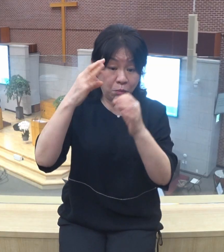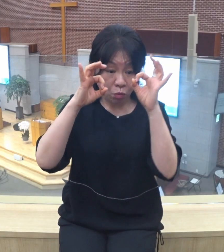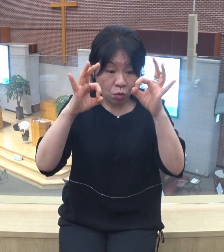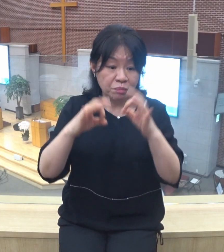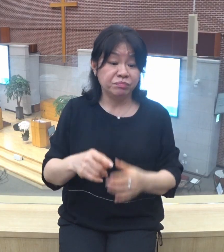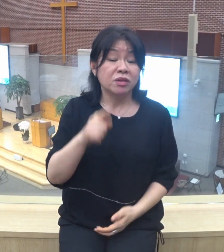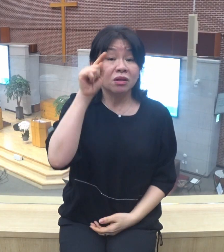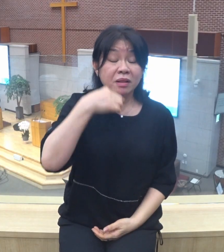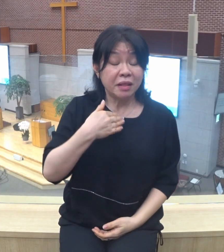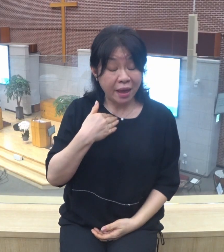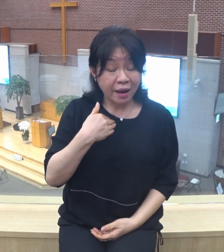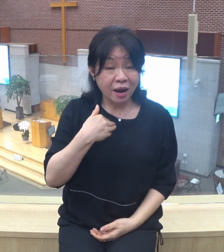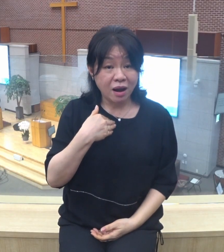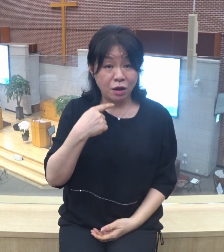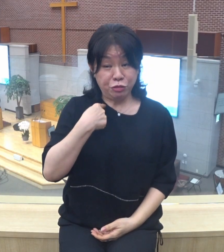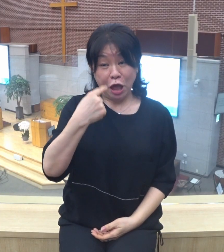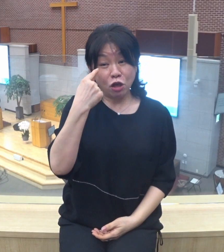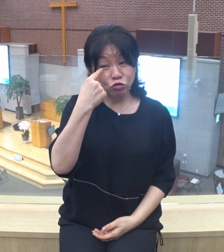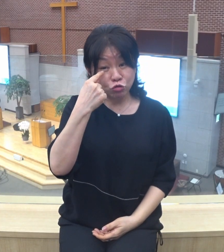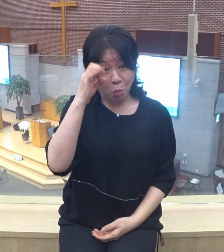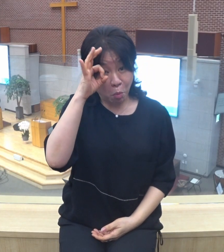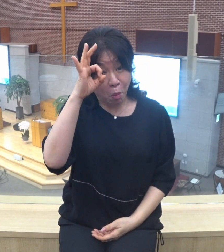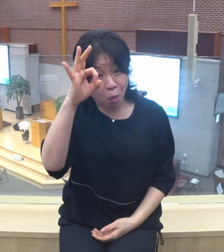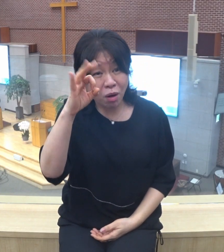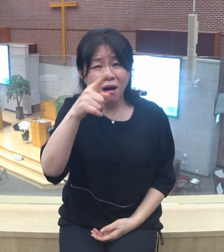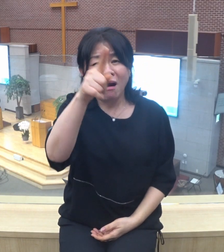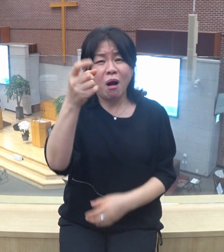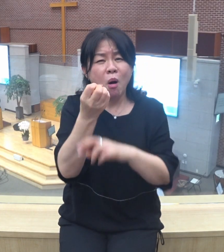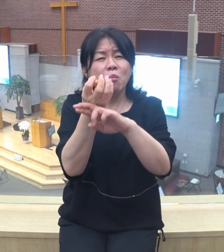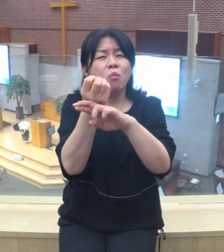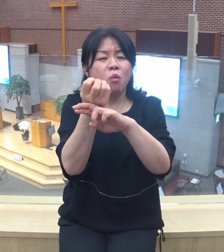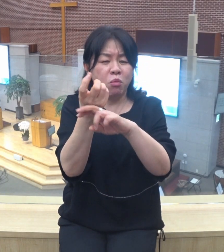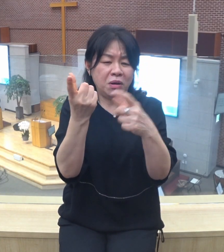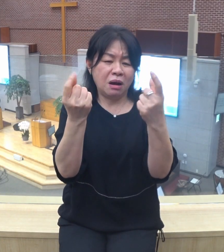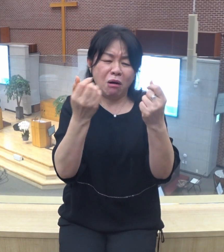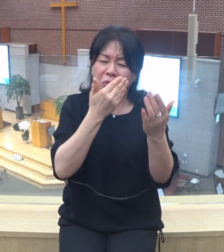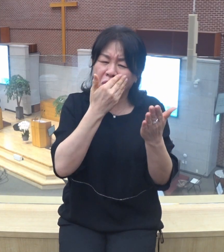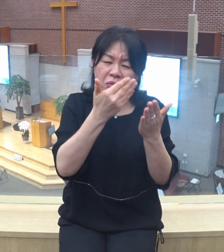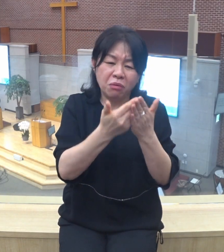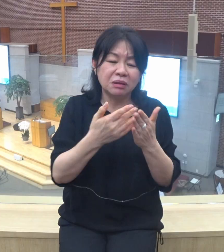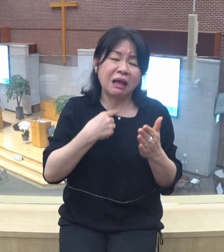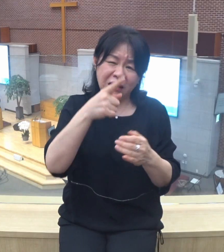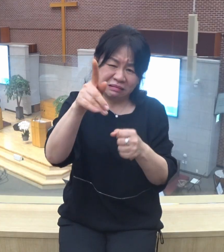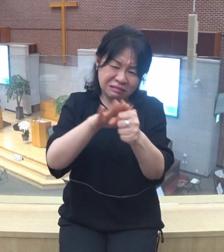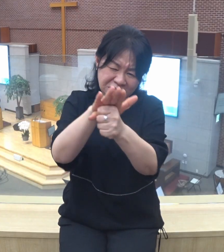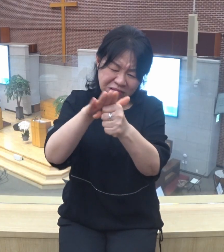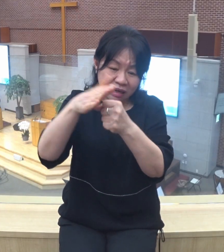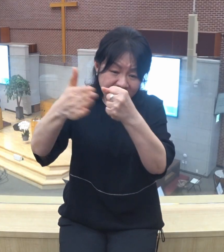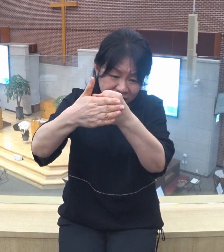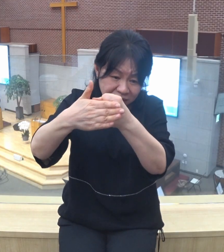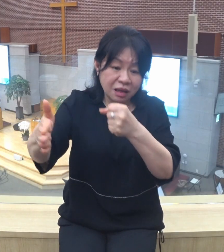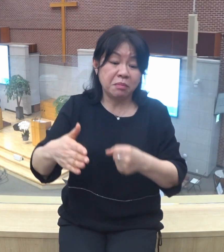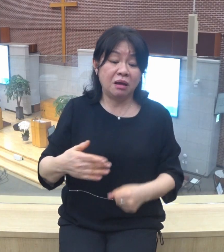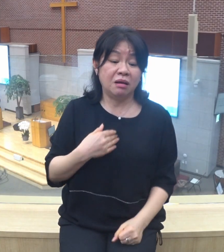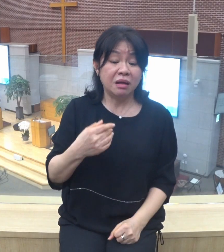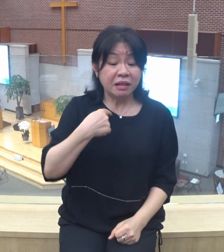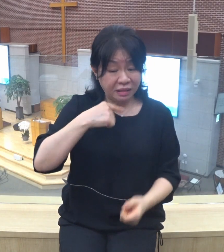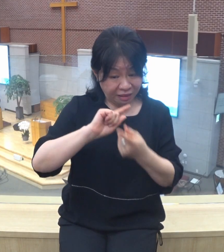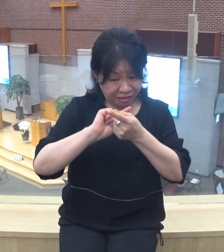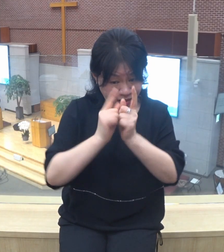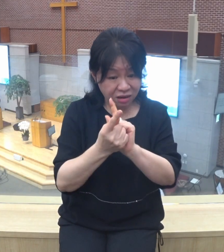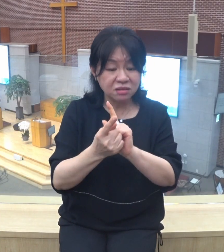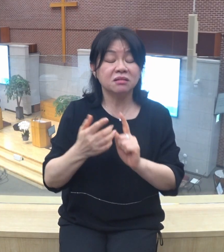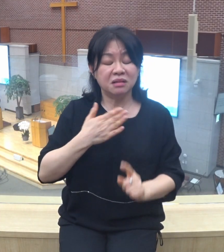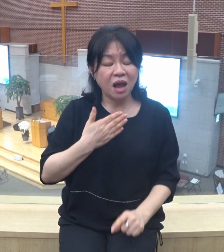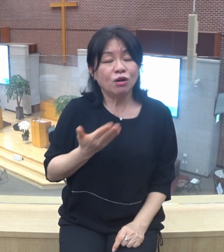읽겠습니다. 내가 내 눈에 보배롭고 존귀하며 내가 너를 사랑하였은즉 내가 내 대신